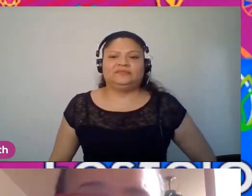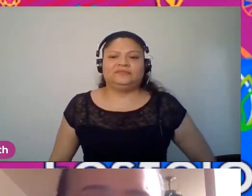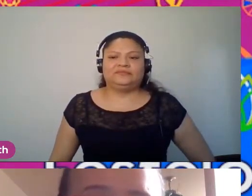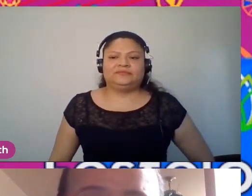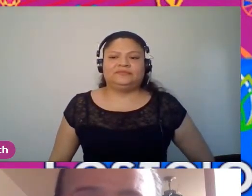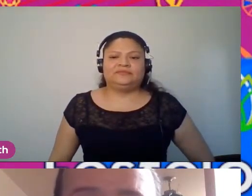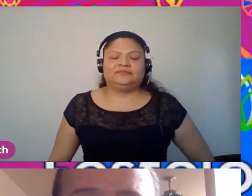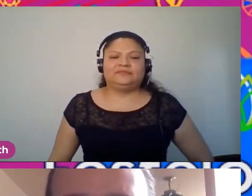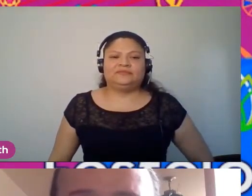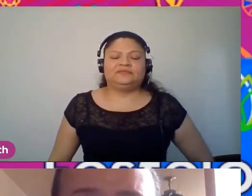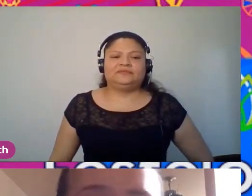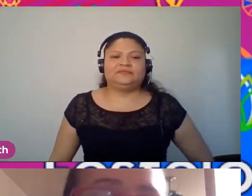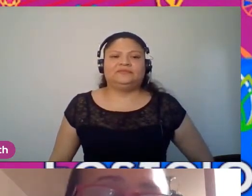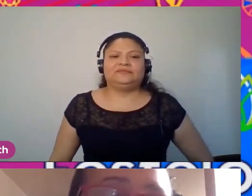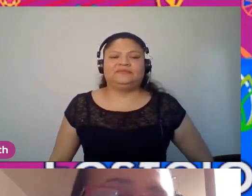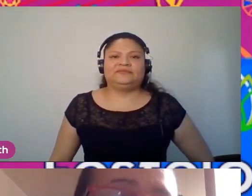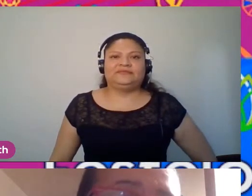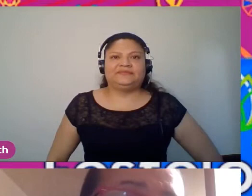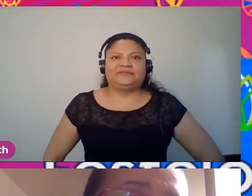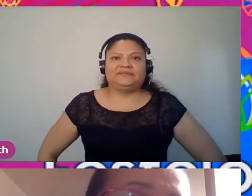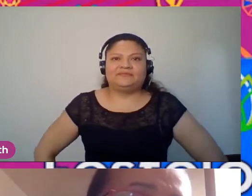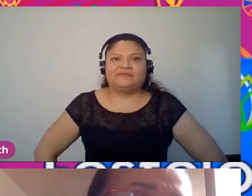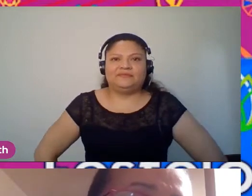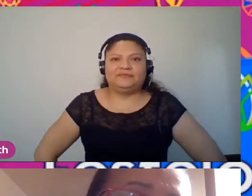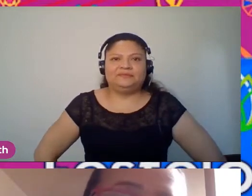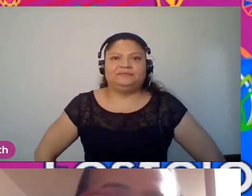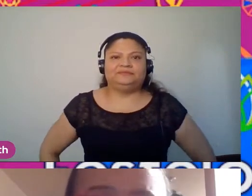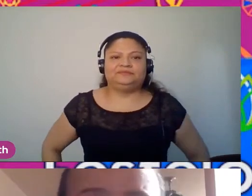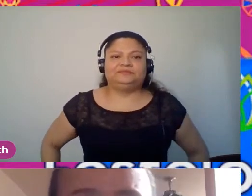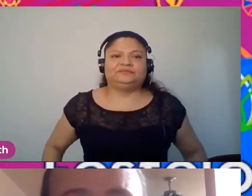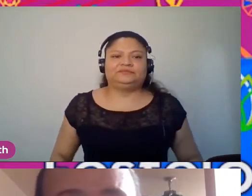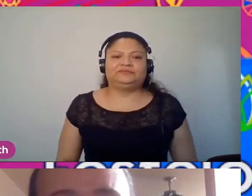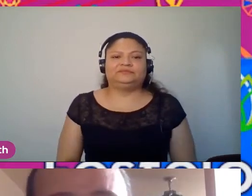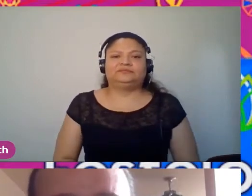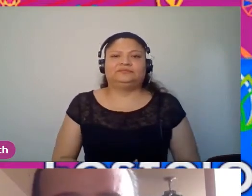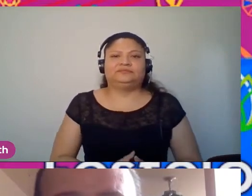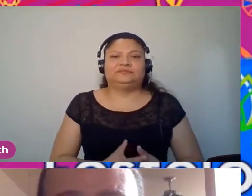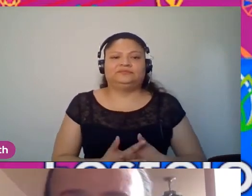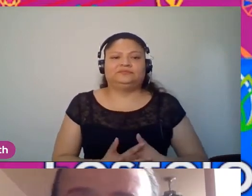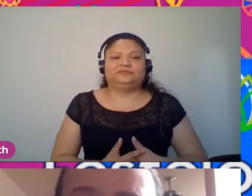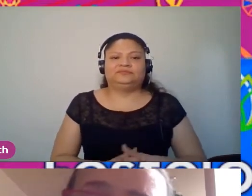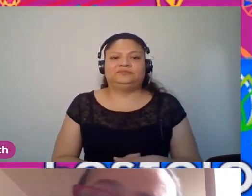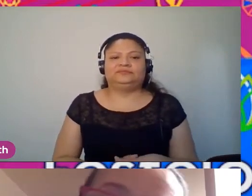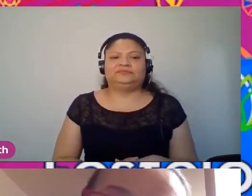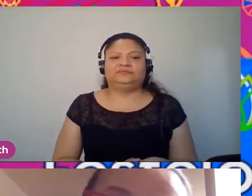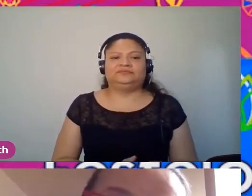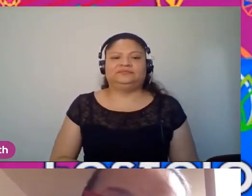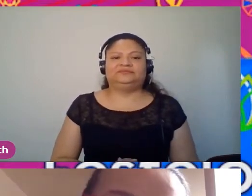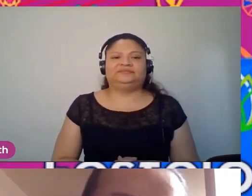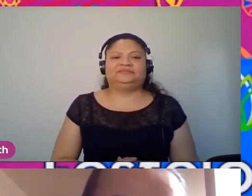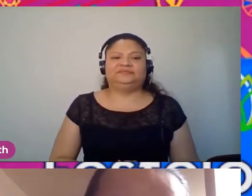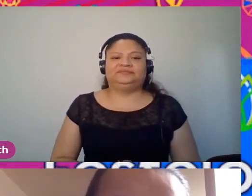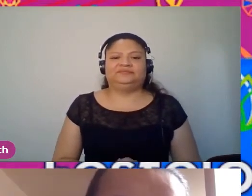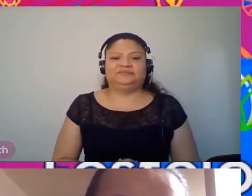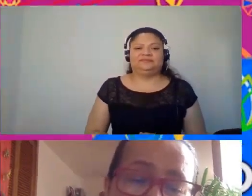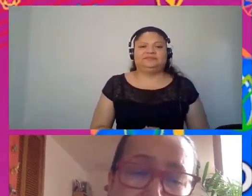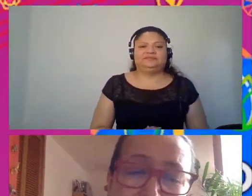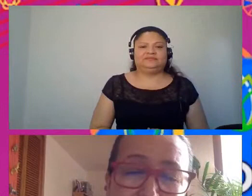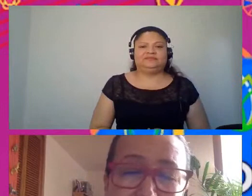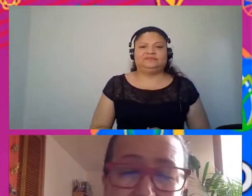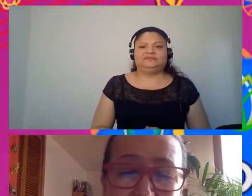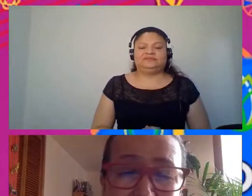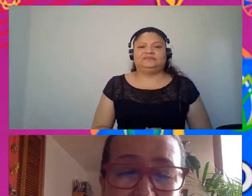.unam.mx/dimatunam con T intermedia, /. Entonces, pues, si les parece, muchas gracias a todos. Gracias,